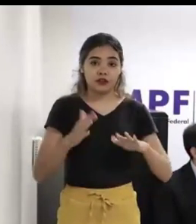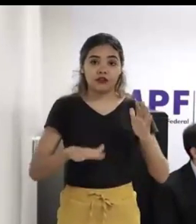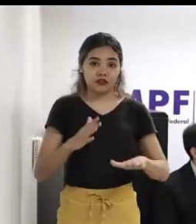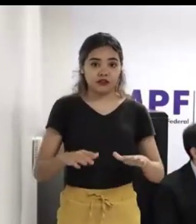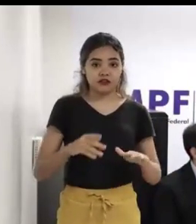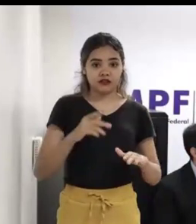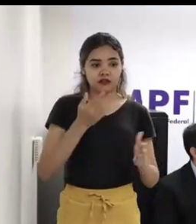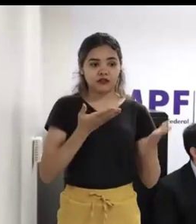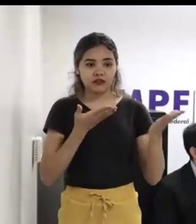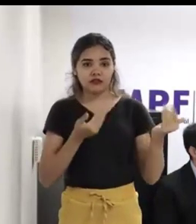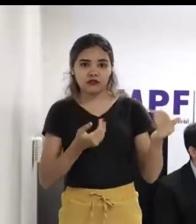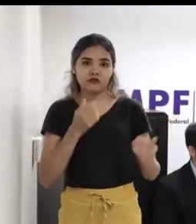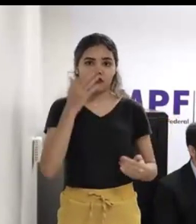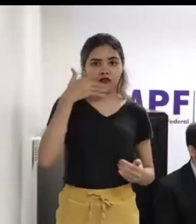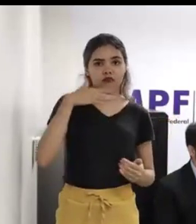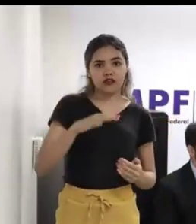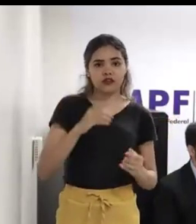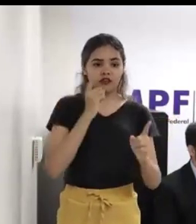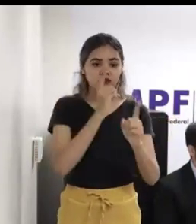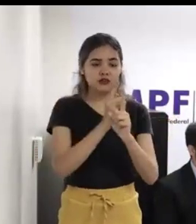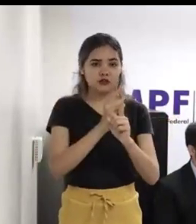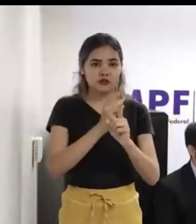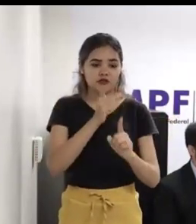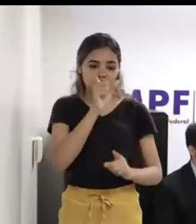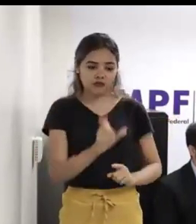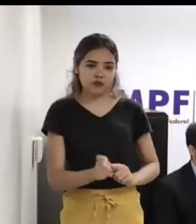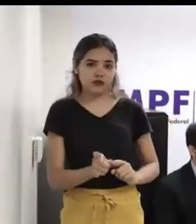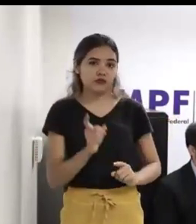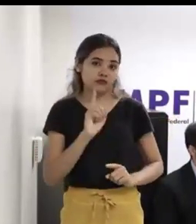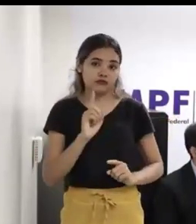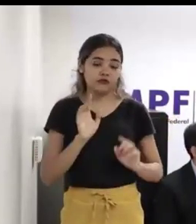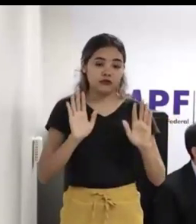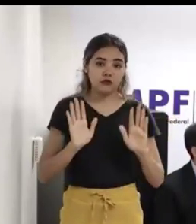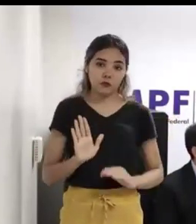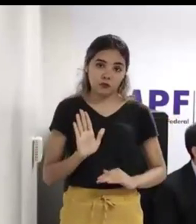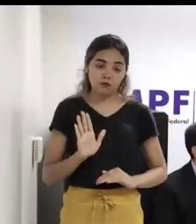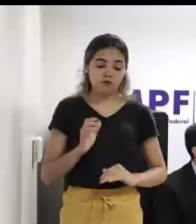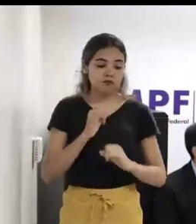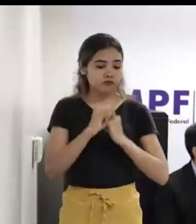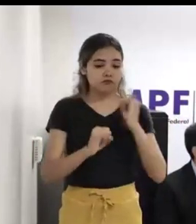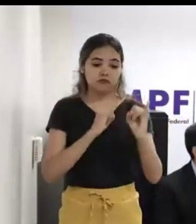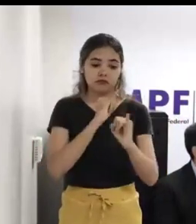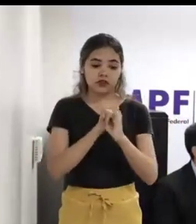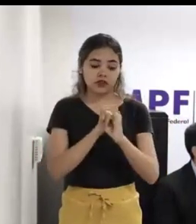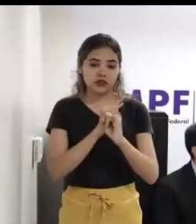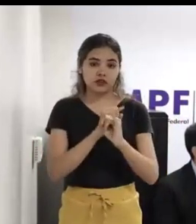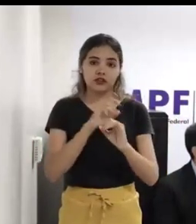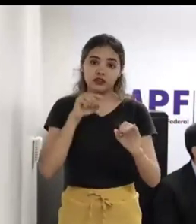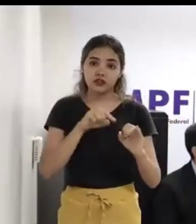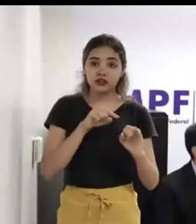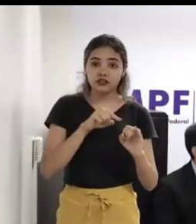mas os danos à sua imagem são muito grandes pelo potencial de difusão que a internet permite então